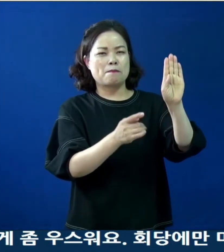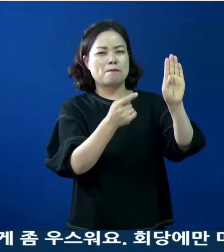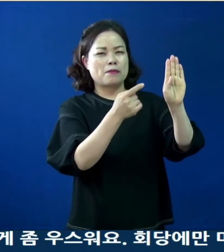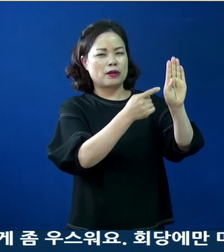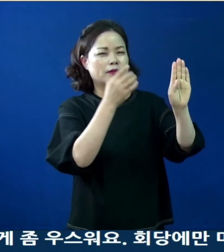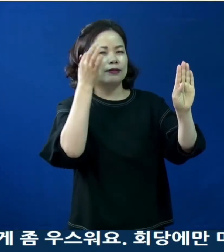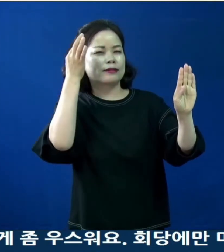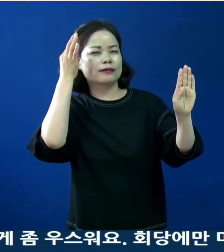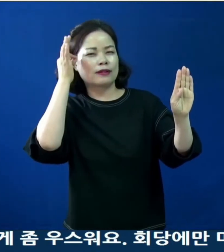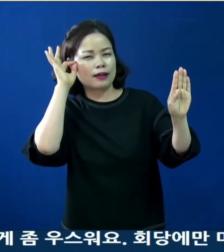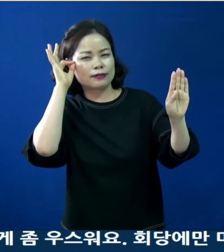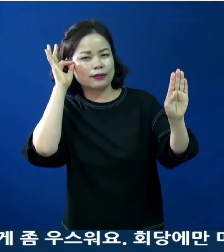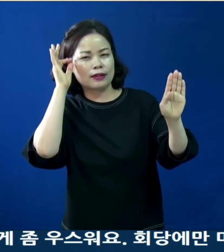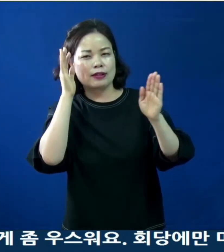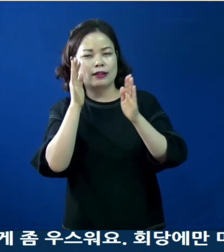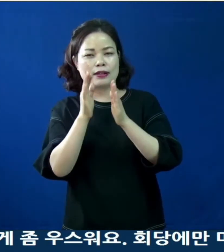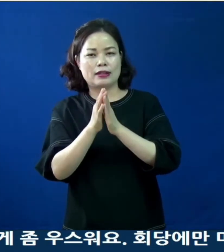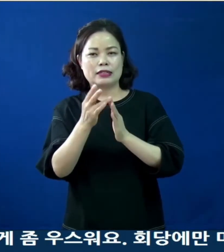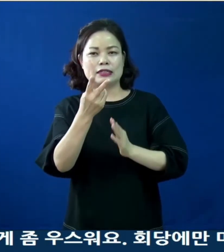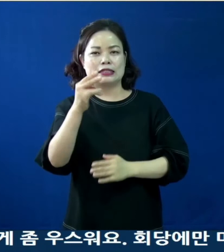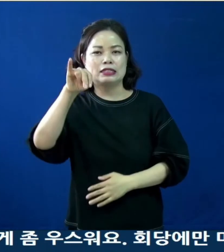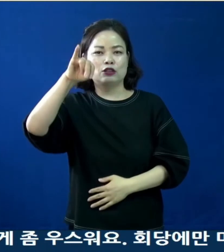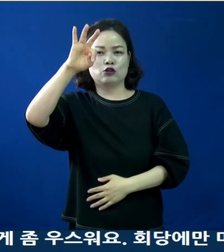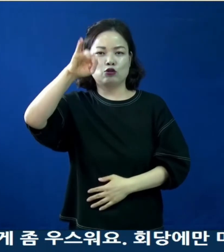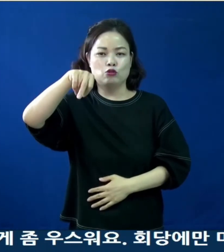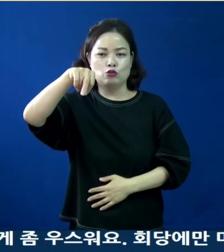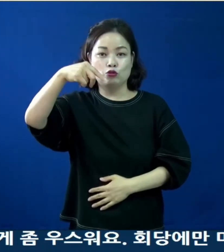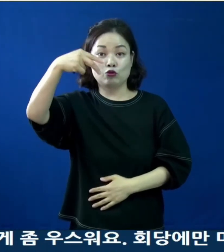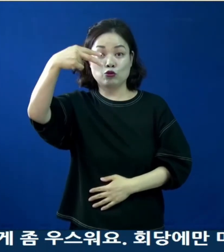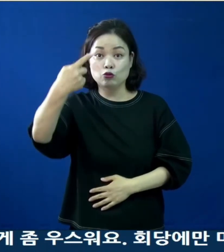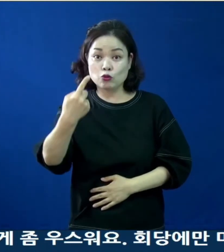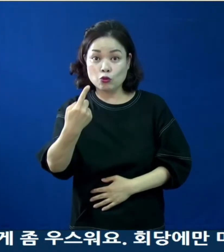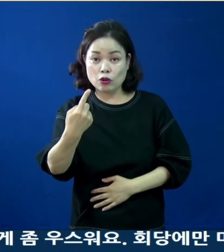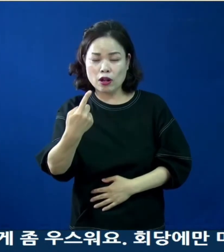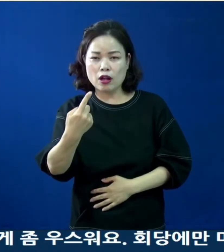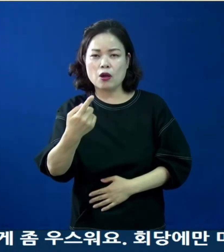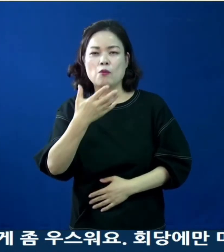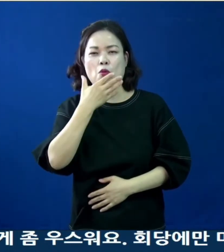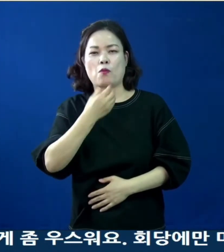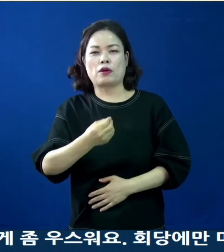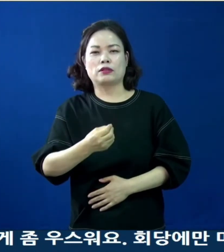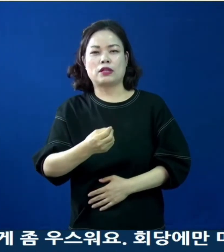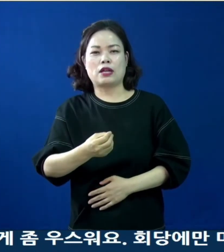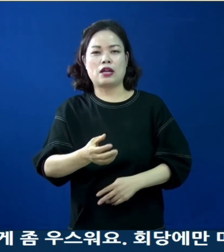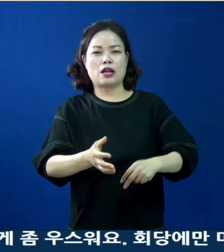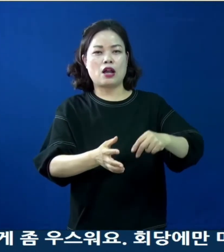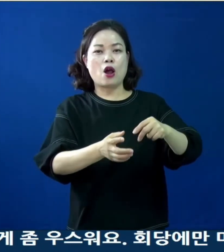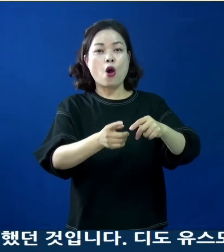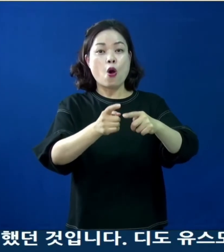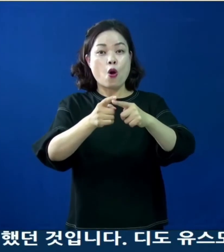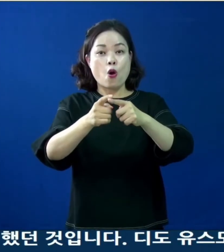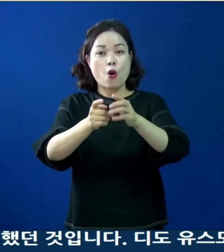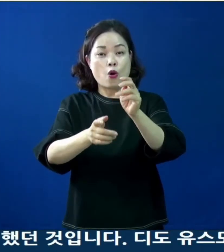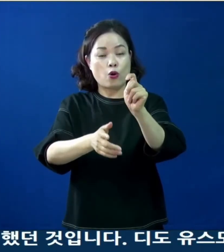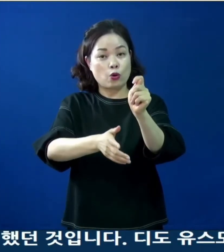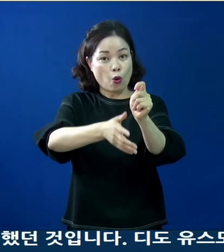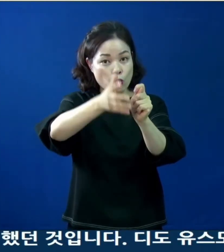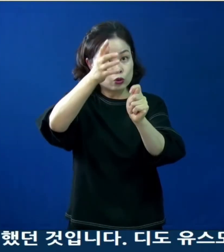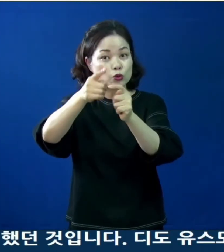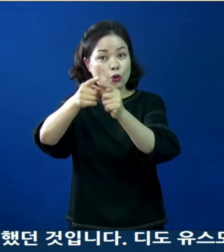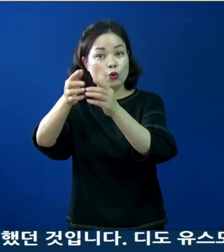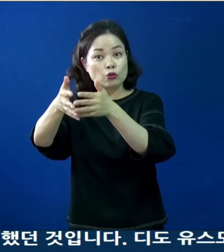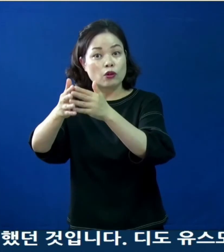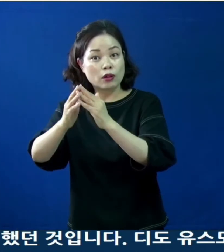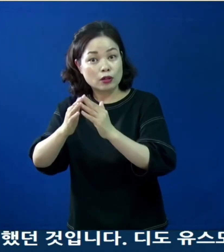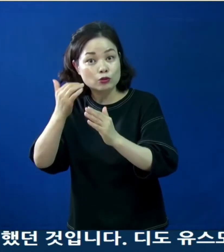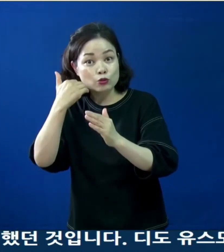있는 것은 디도 유스도가 복받았구나. 이 집이 뭐예요? 고린도 교회가 된 거예요. 고린도 교회는